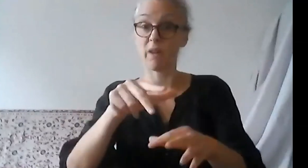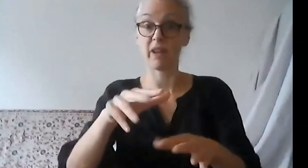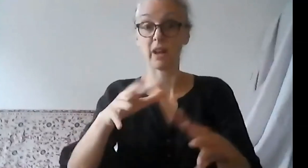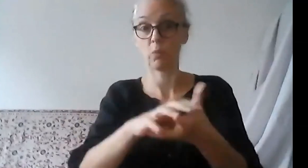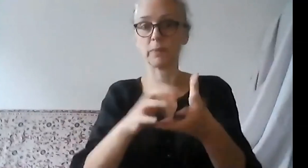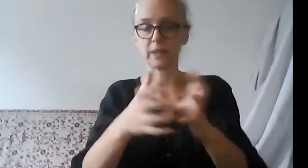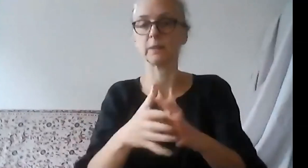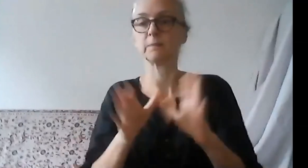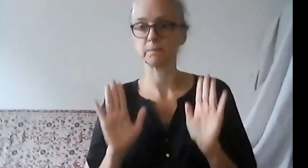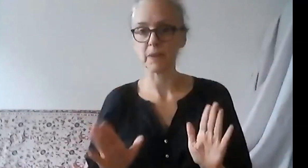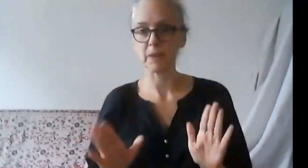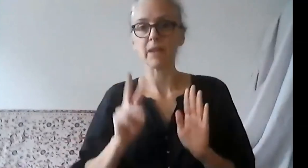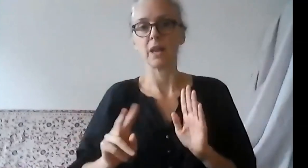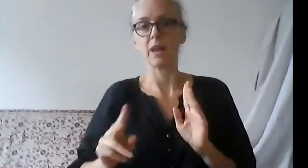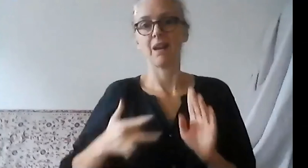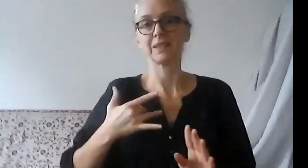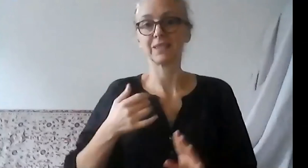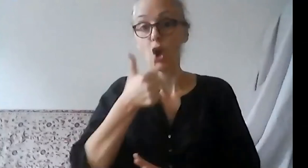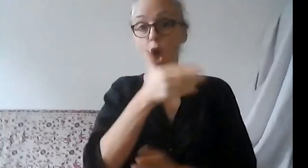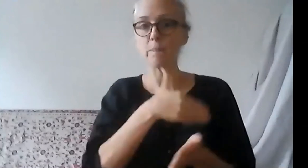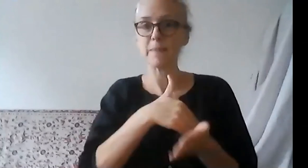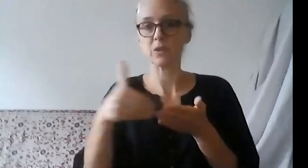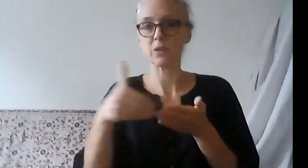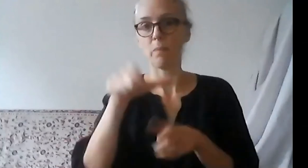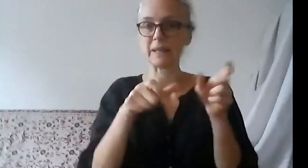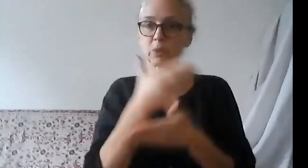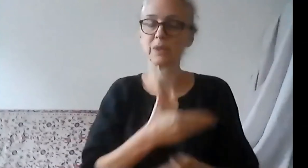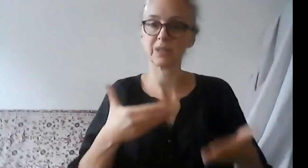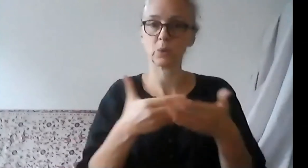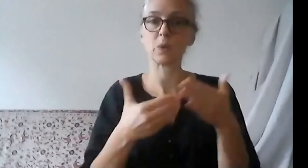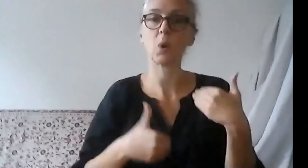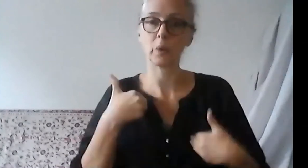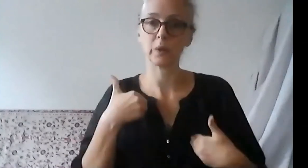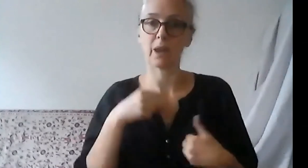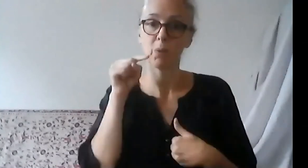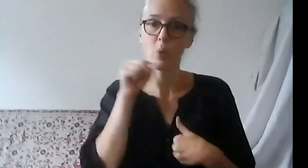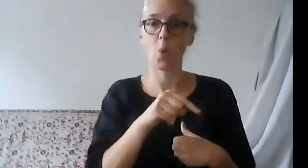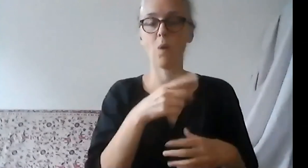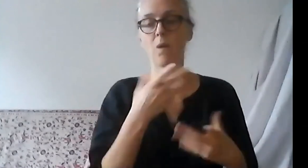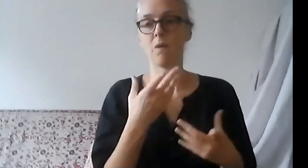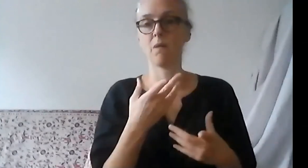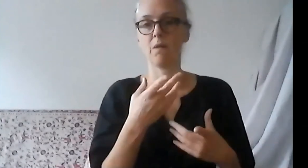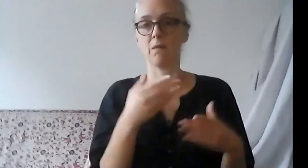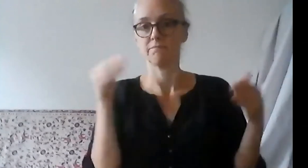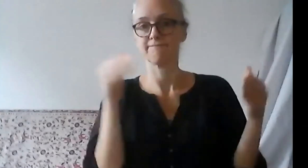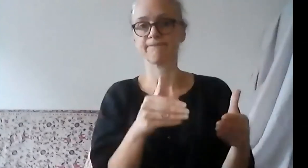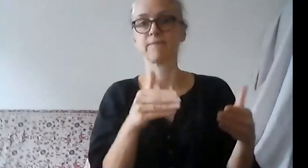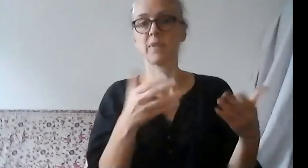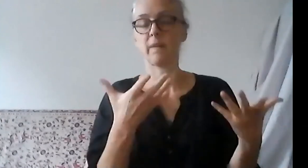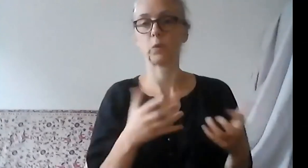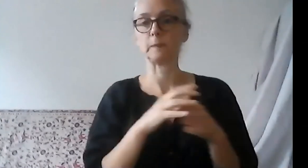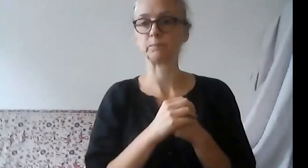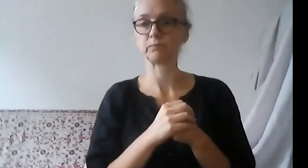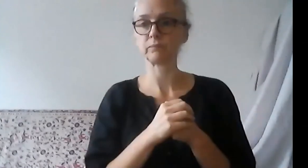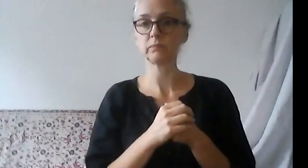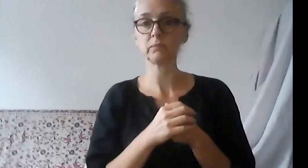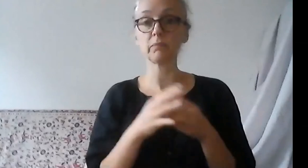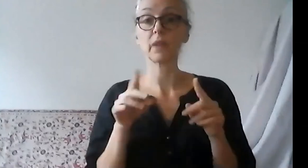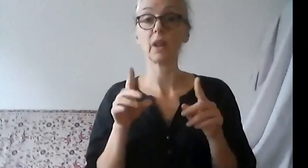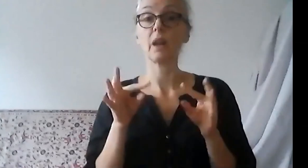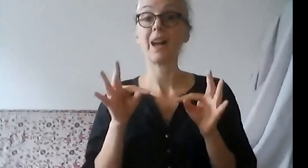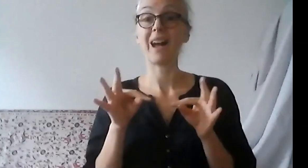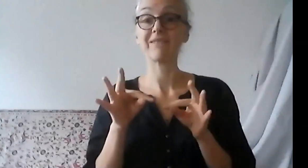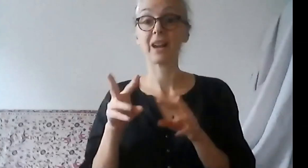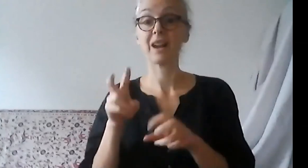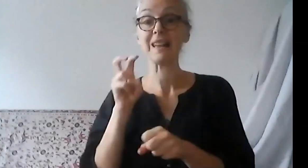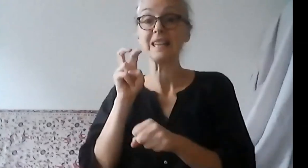1 million de personnes en situation de handicap qui sont au cœur de l'emploi. Et là-dessus, donc, la question du maintien prend son sens. La question